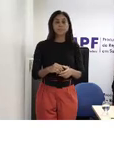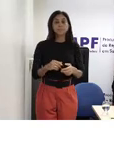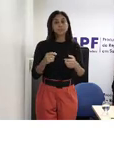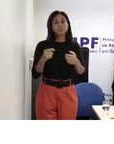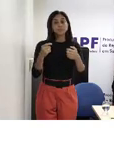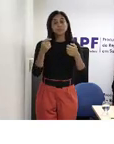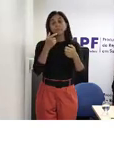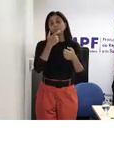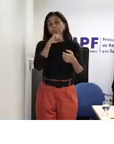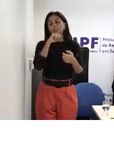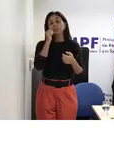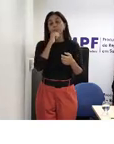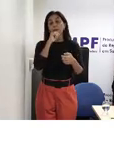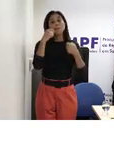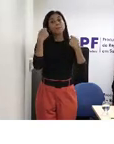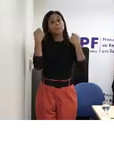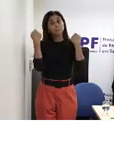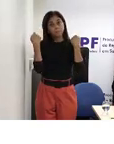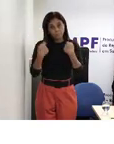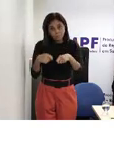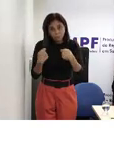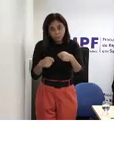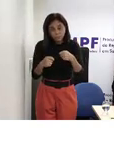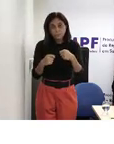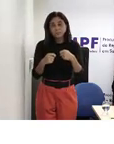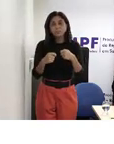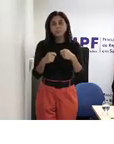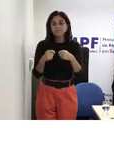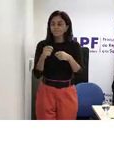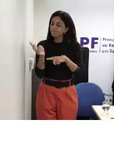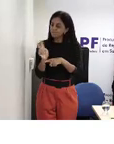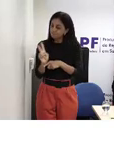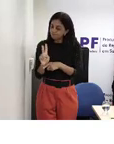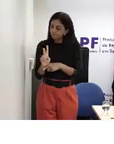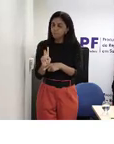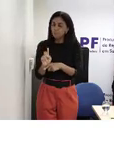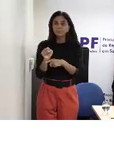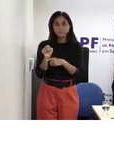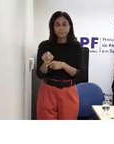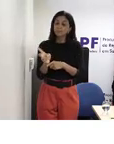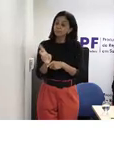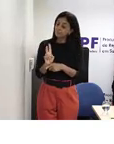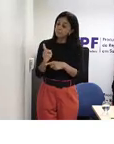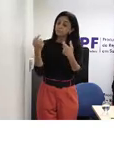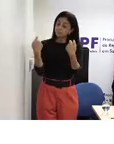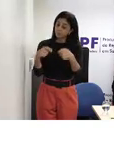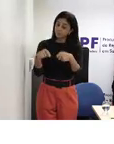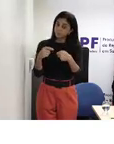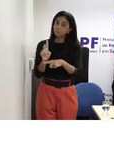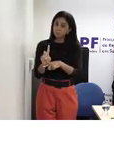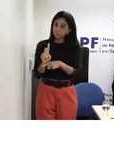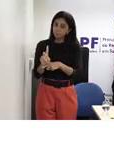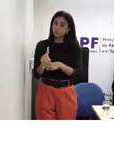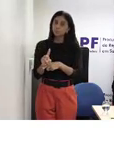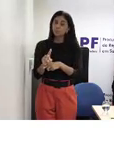rede social aplicativos de mensagens bloqueados para os pais não existe isso o pai tem que